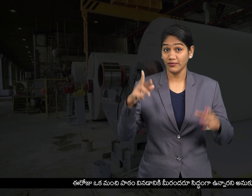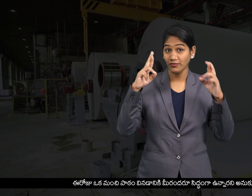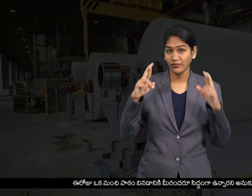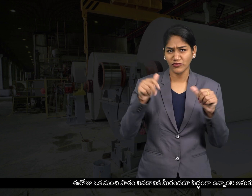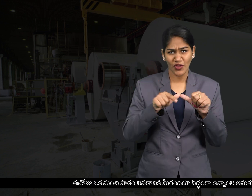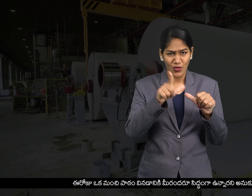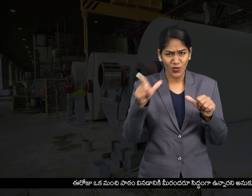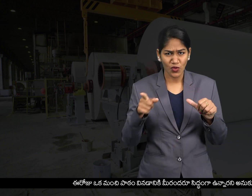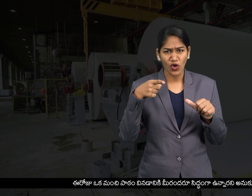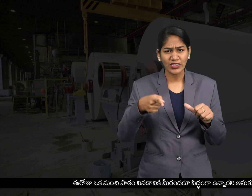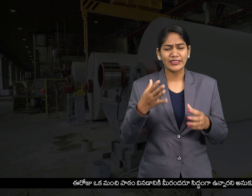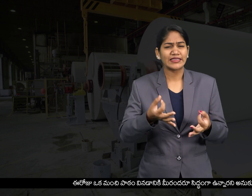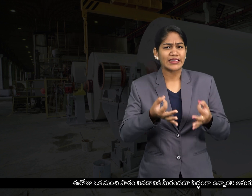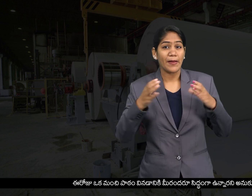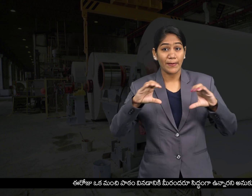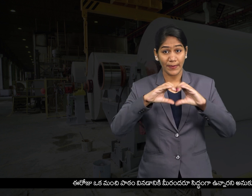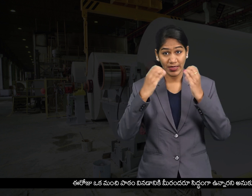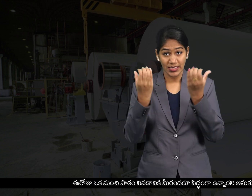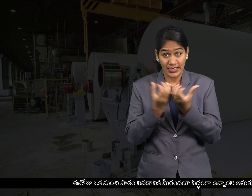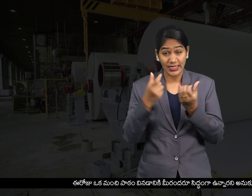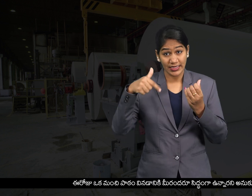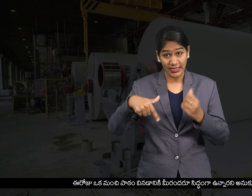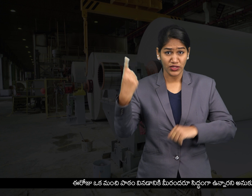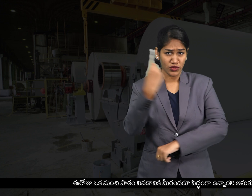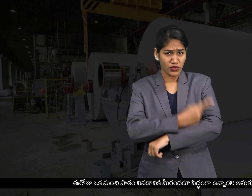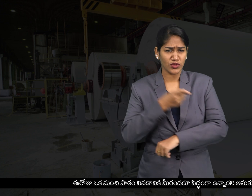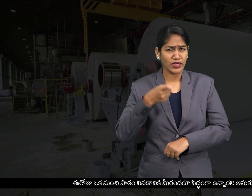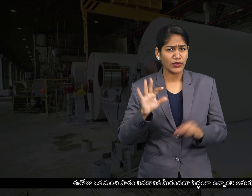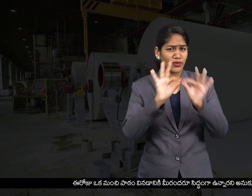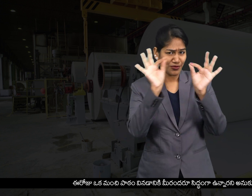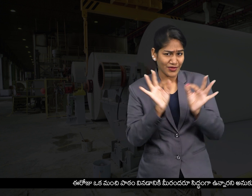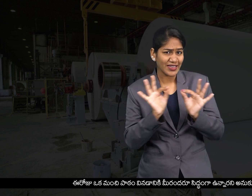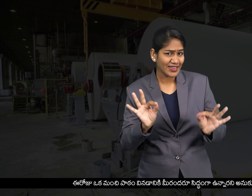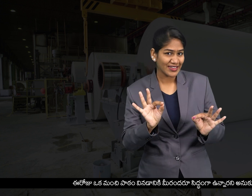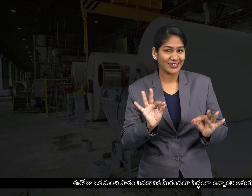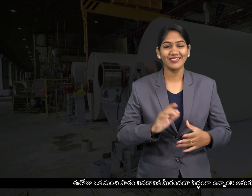ఈరోజు ఒక మంచి పాఠం వినడానికి మీరందరూ సిద్ధంగా ఉన్నారని అనుకుంటాను.